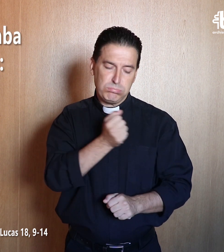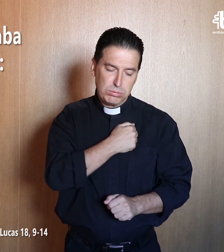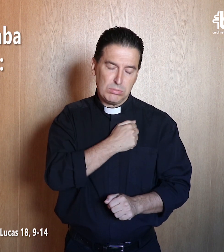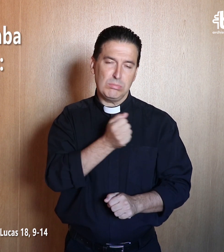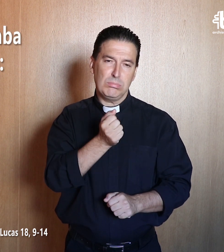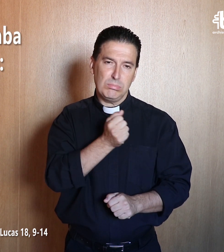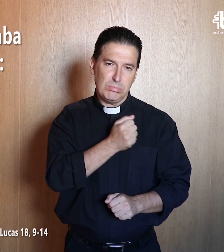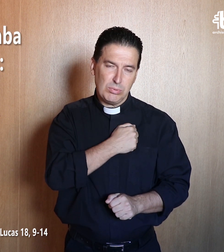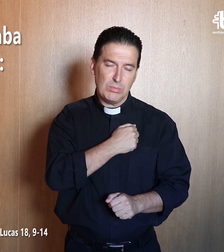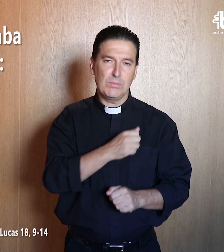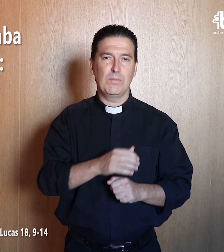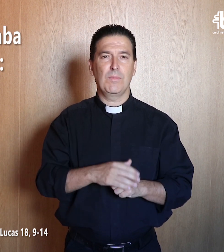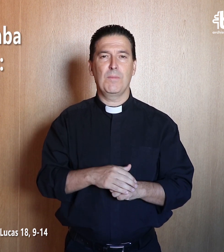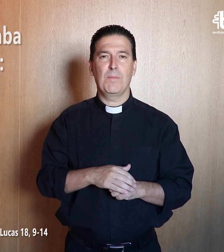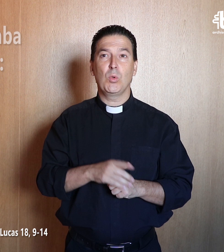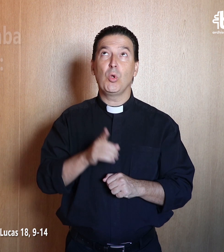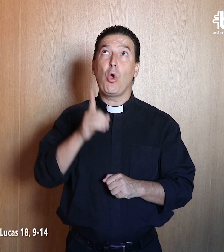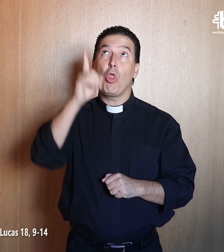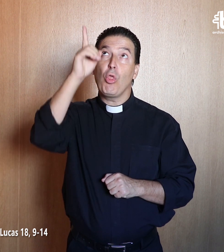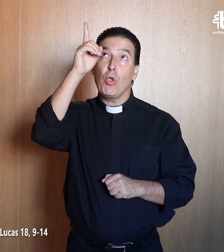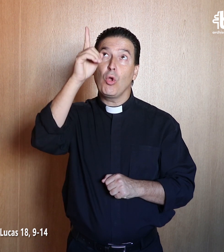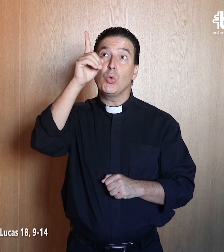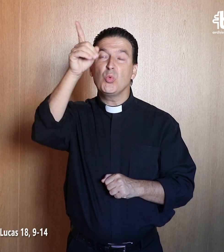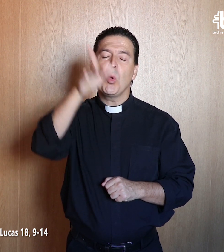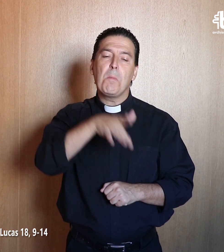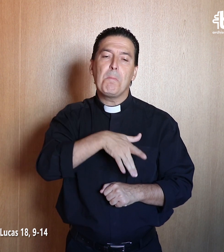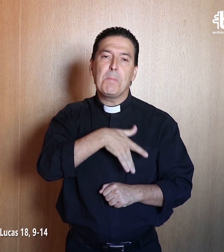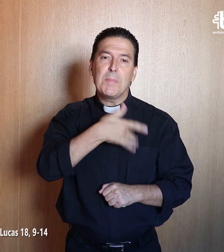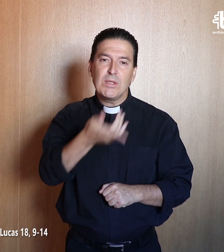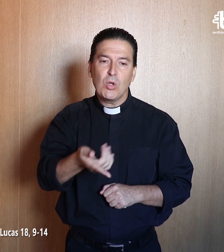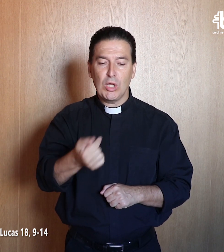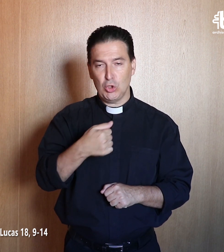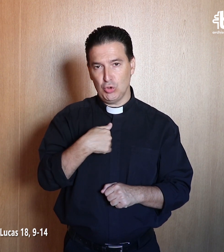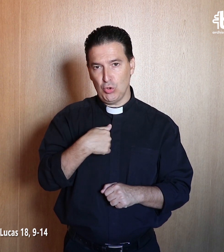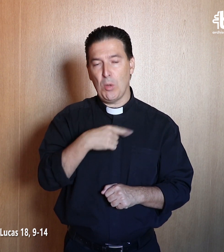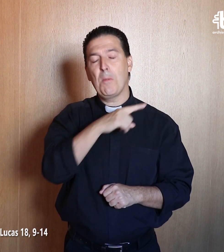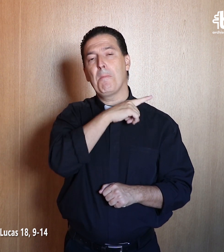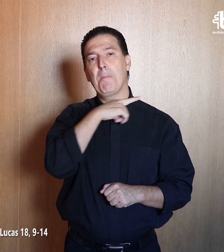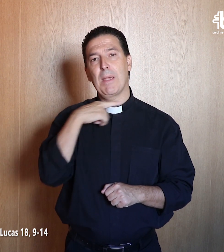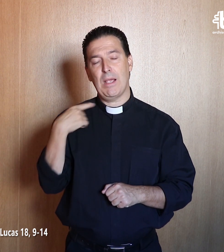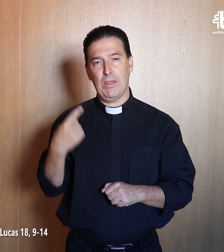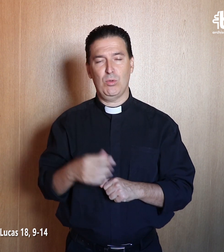se golpeaba el pecho diciendo, Oh Dios, ten compasión de este pecador.